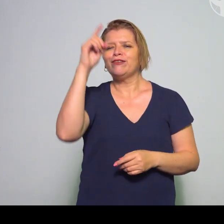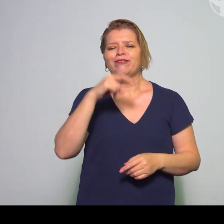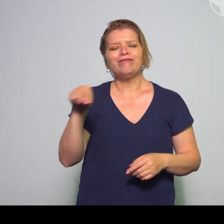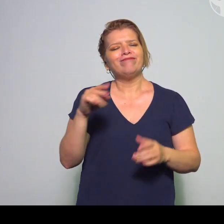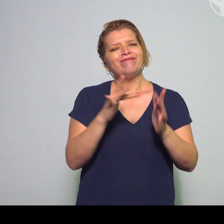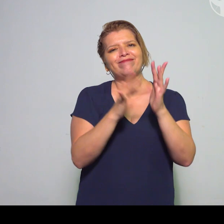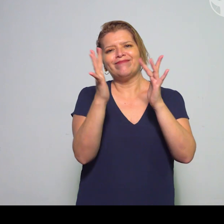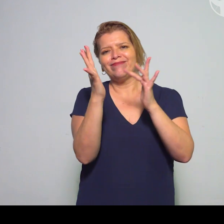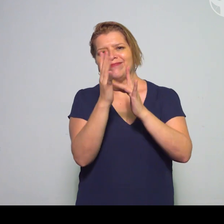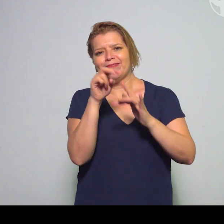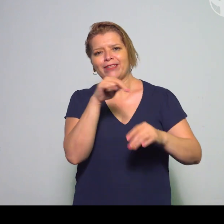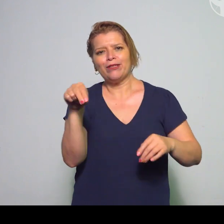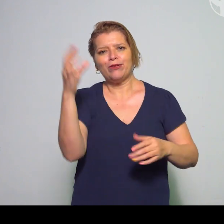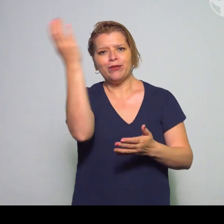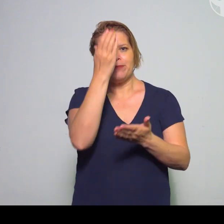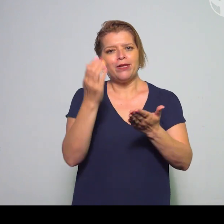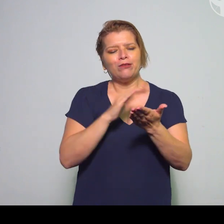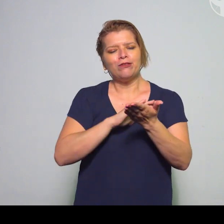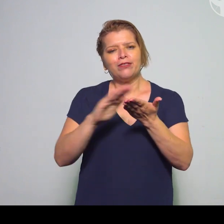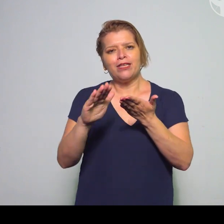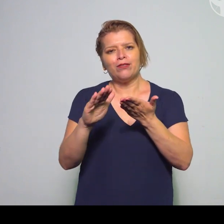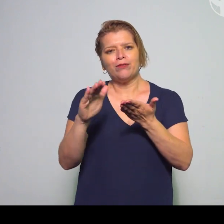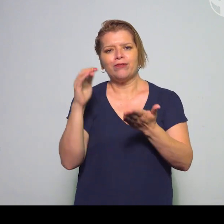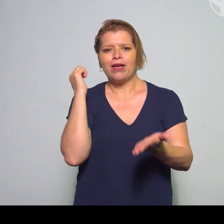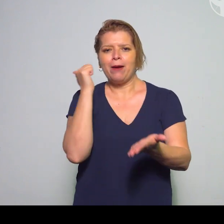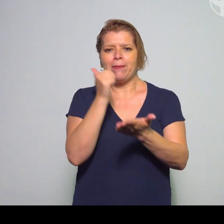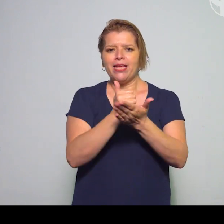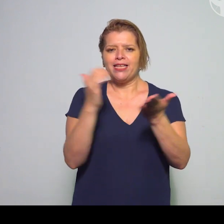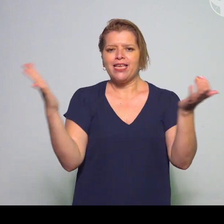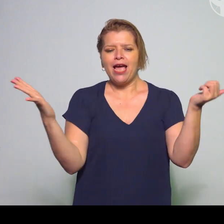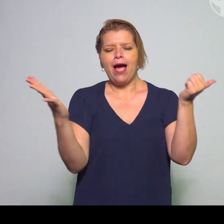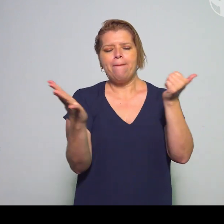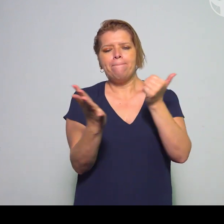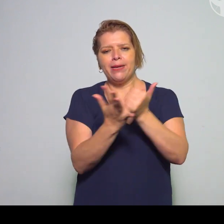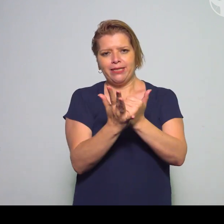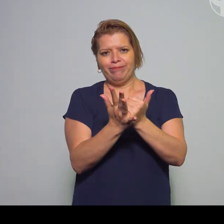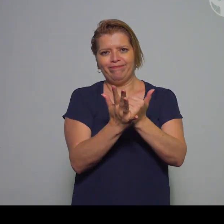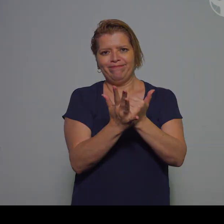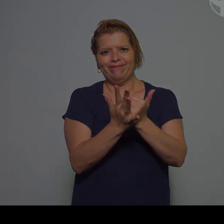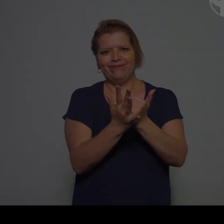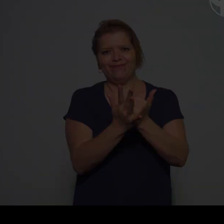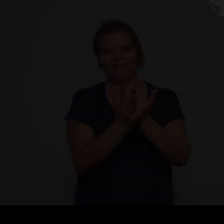nombre de Jesús el Hijo y en el nombre del Espíritu Santo. Amén y amén.